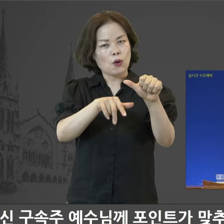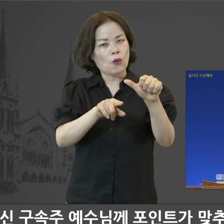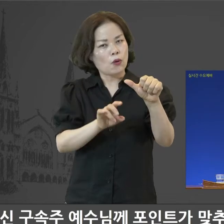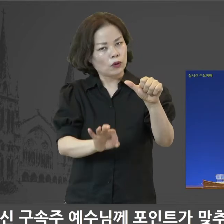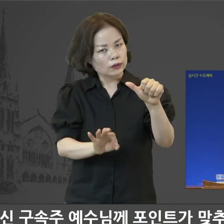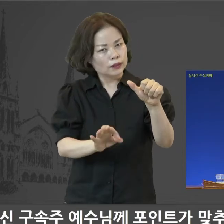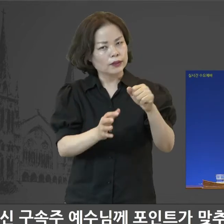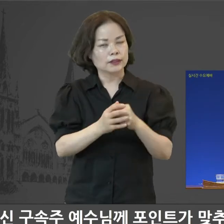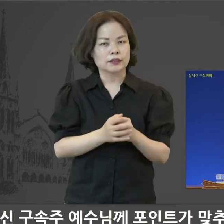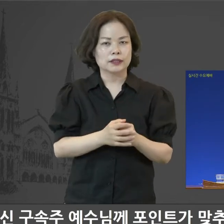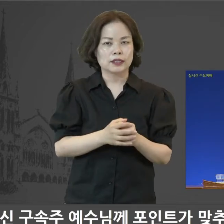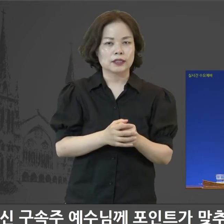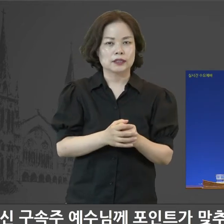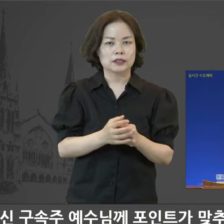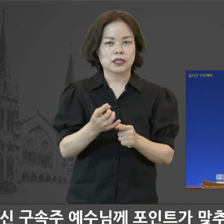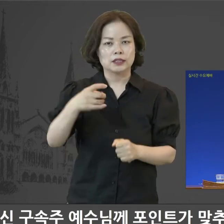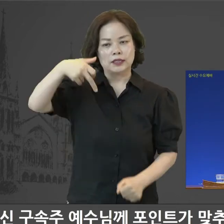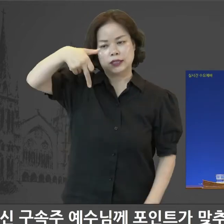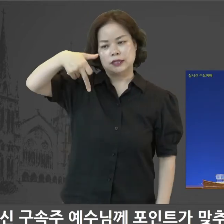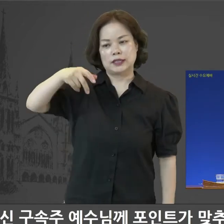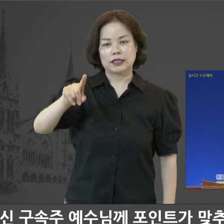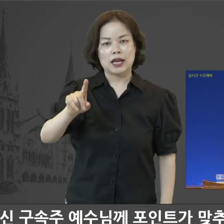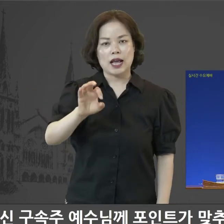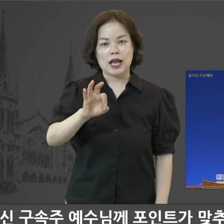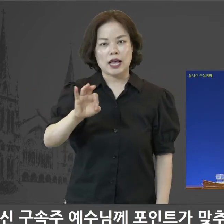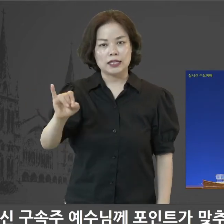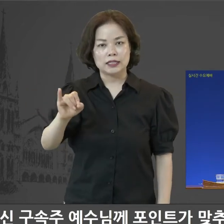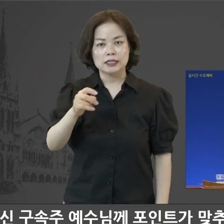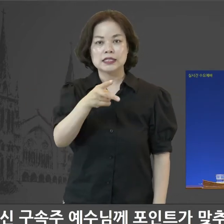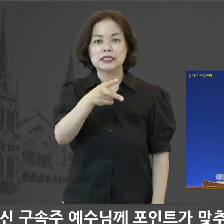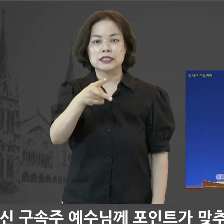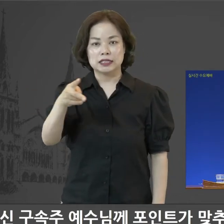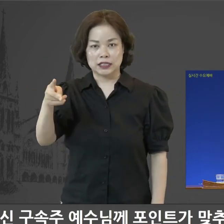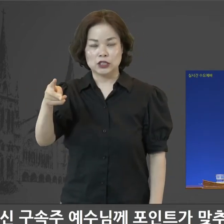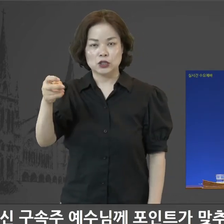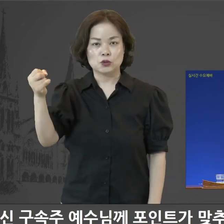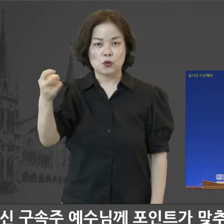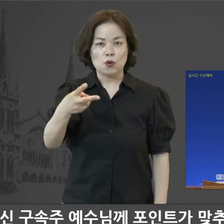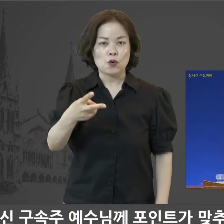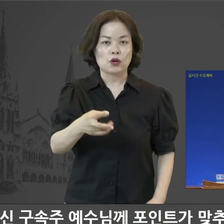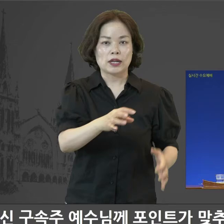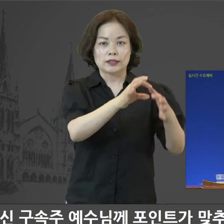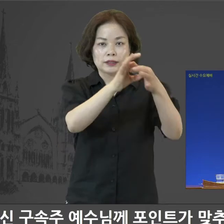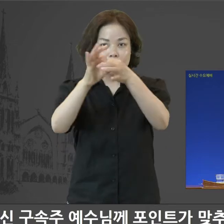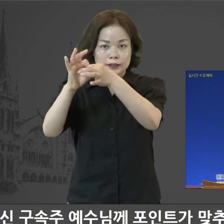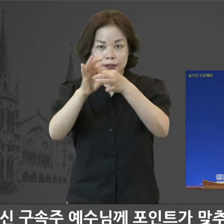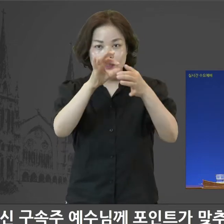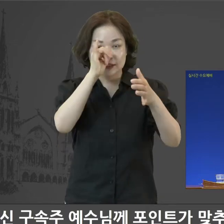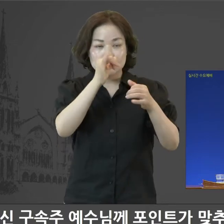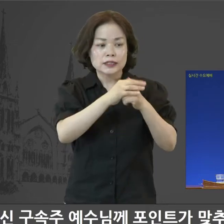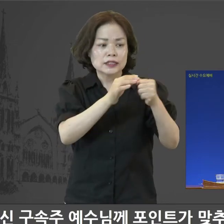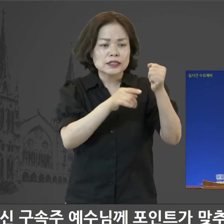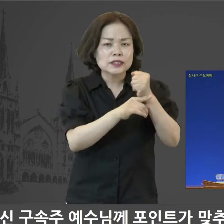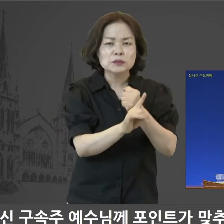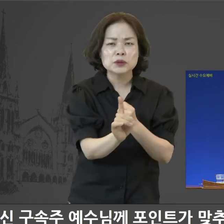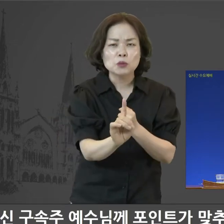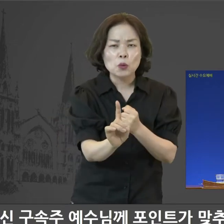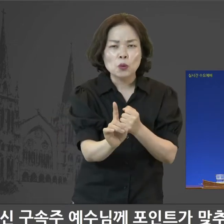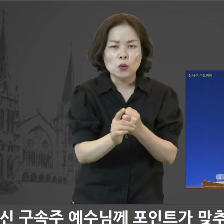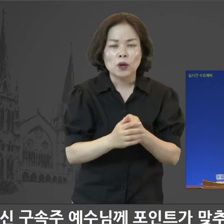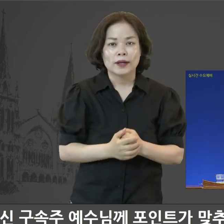원어상 카이, 그리고라는 접속사로 연결이 되어 있습니다. 이 의미가